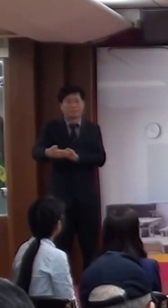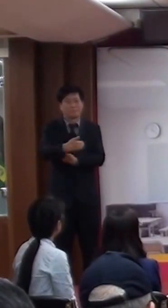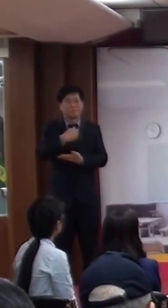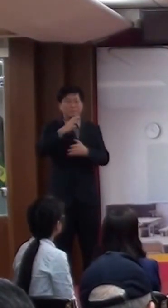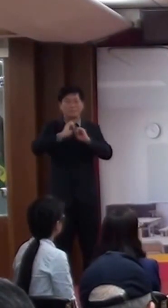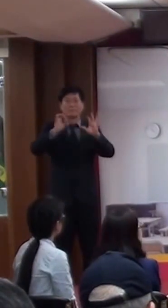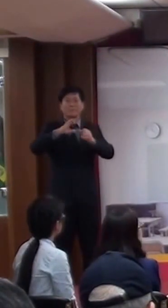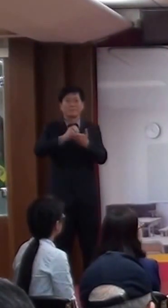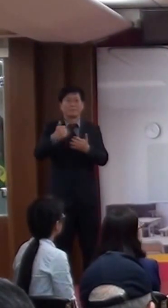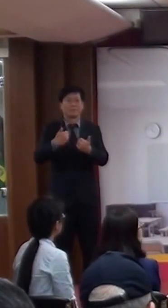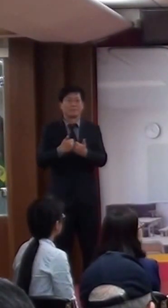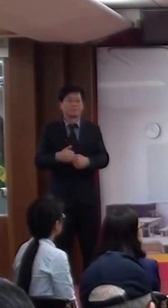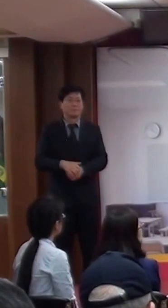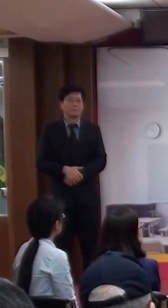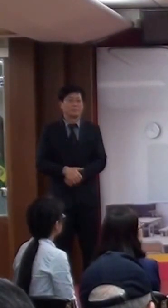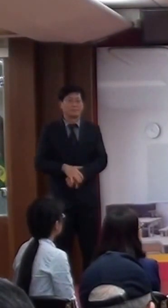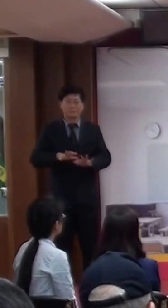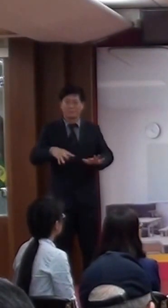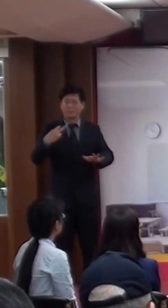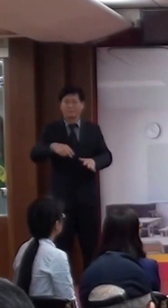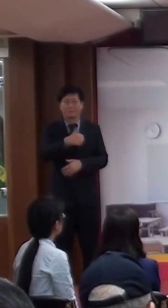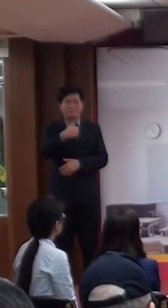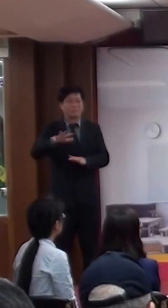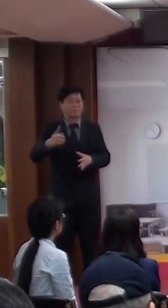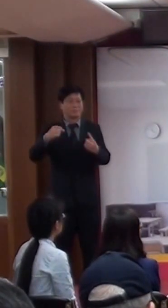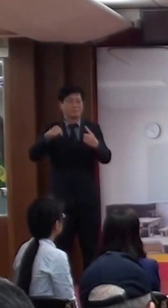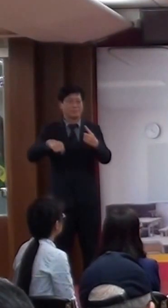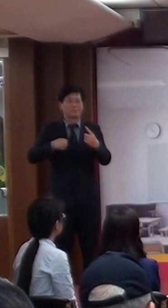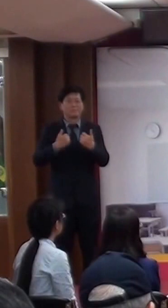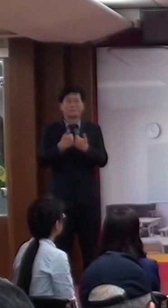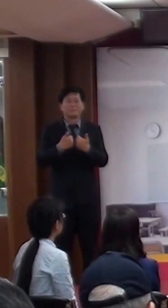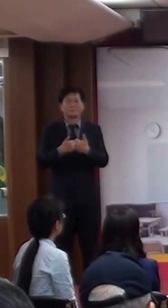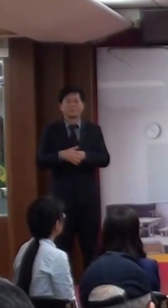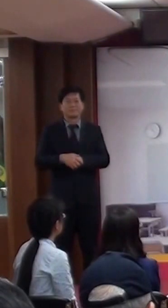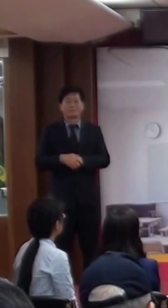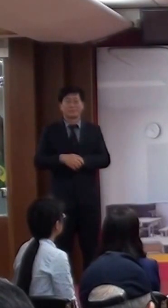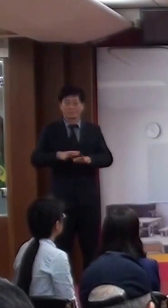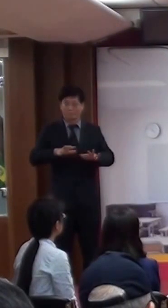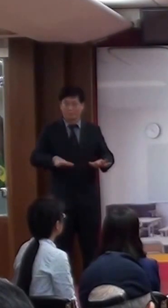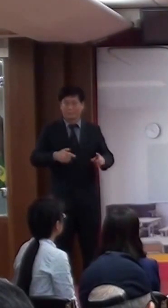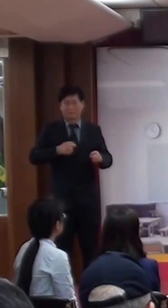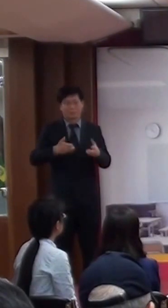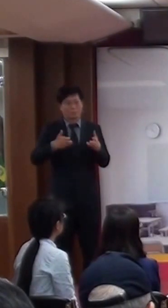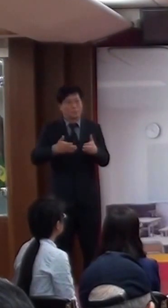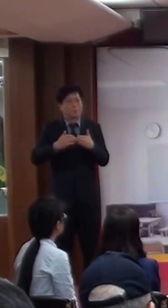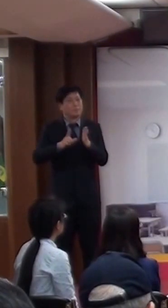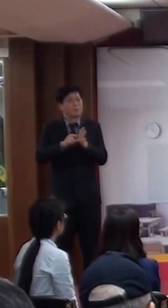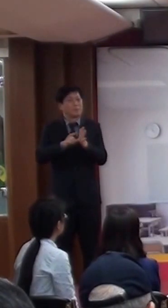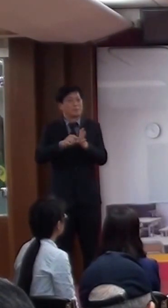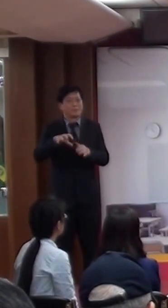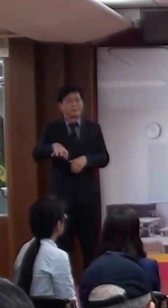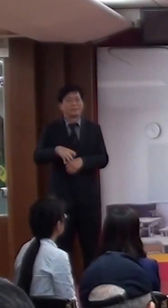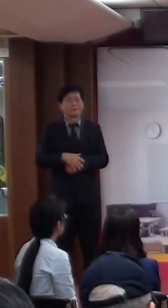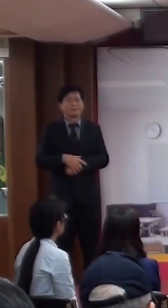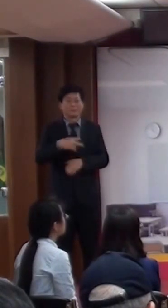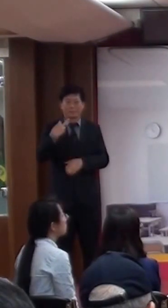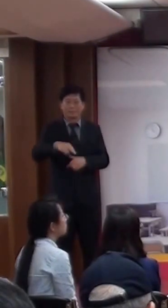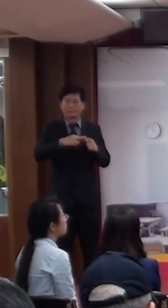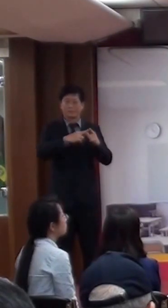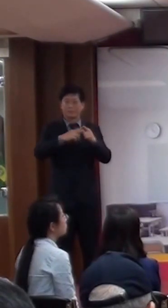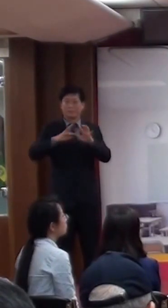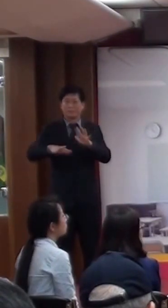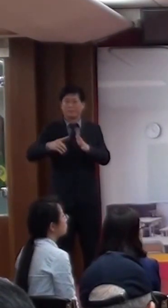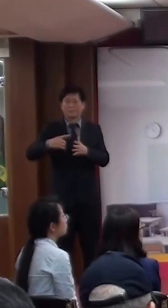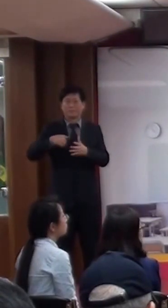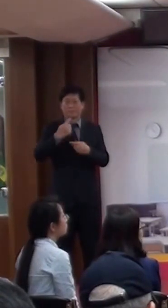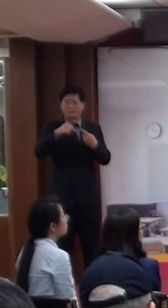宣导记者会。再次感谢大家今天的参与。那么在今天这么重要的一个场合，让我先为各位介绍